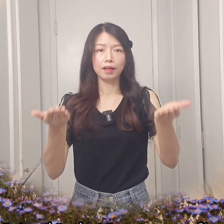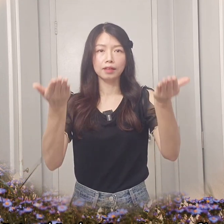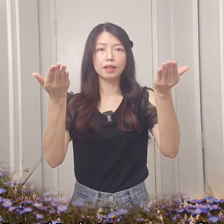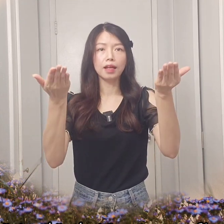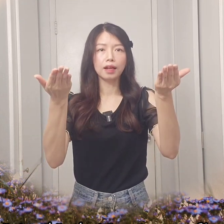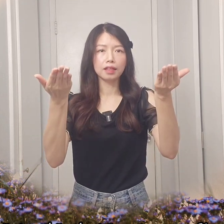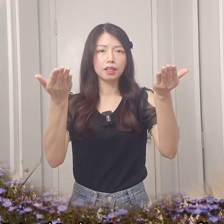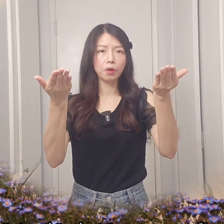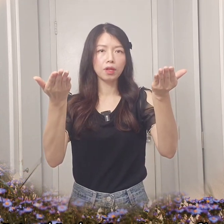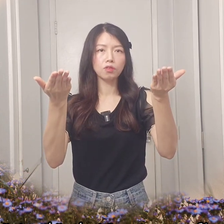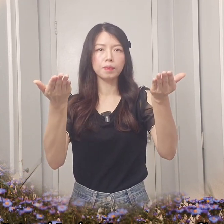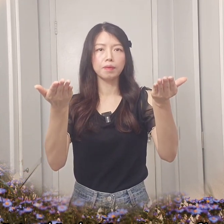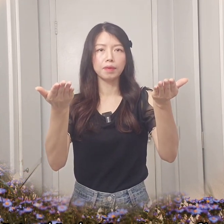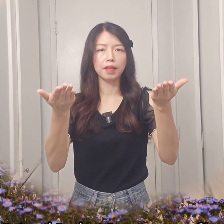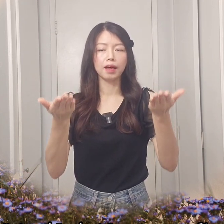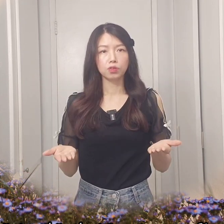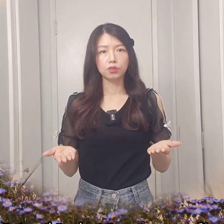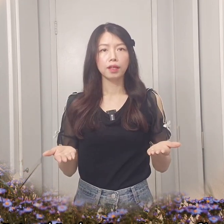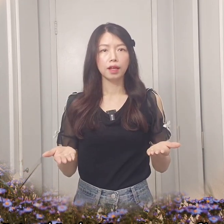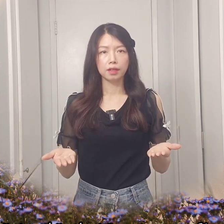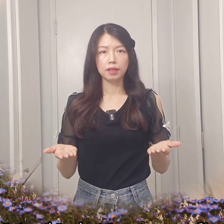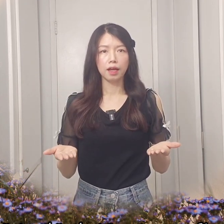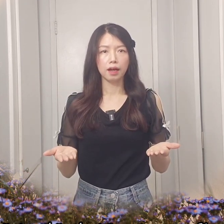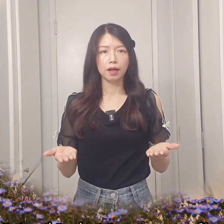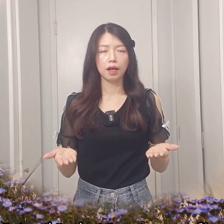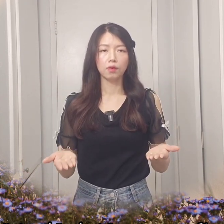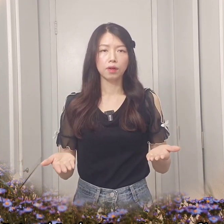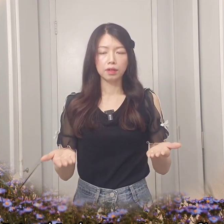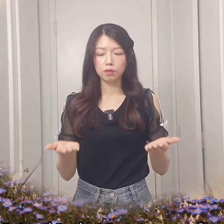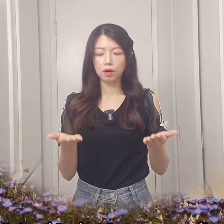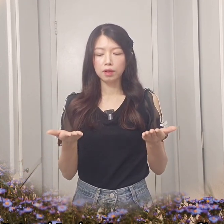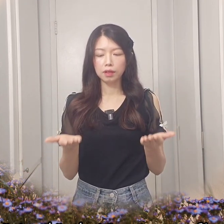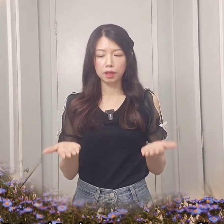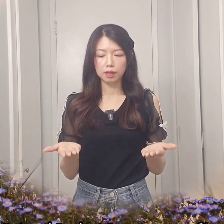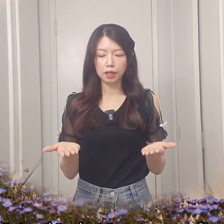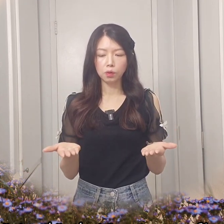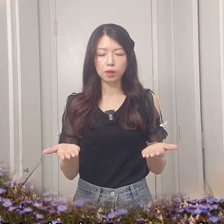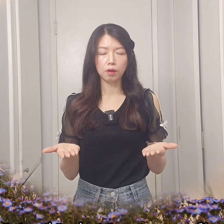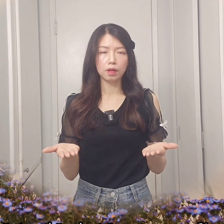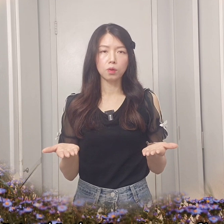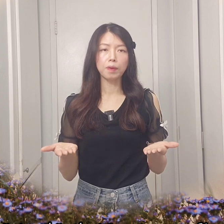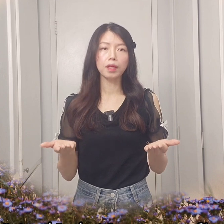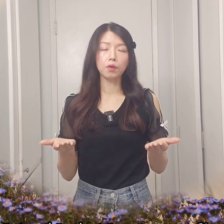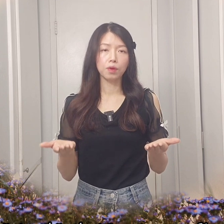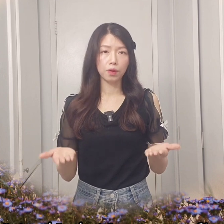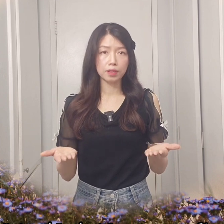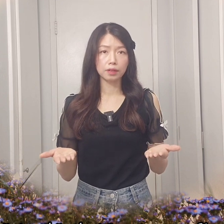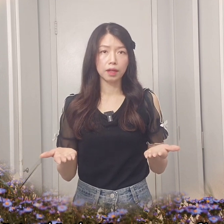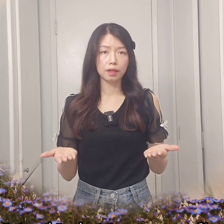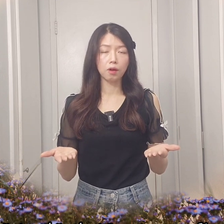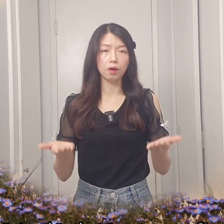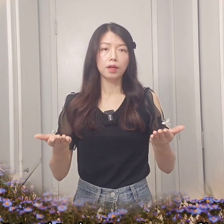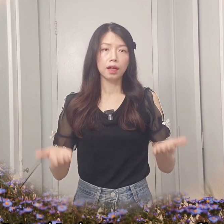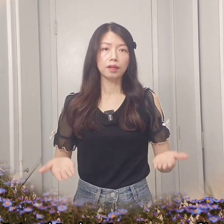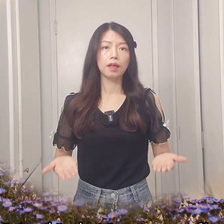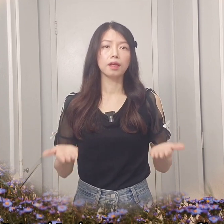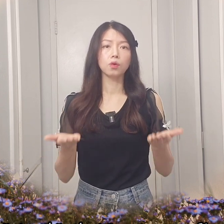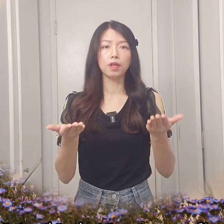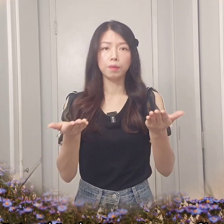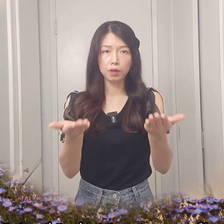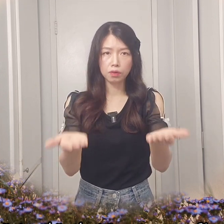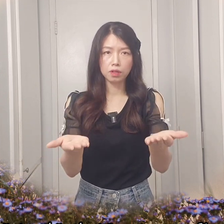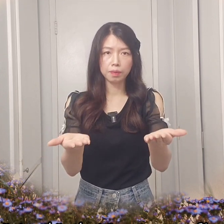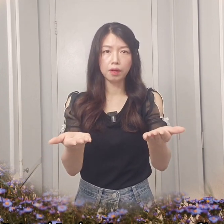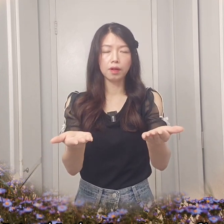예배합니다. 드리다까지 표현해 주시면 됩니다. 주다나 드리다 라고 한 뜻의 수어는 양손을 이렇게 손바닥에 위로 한 상태에서 상대에게